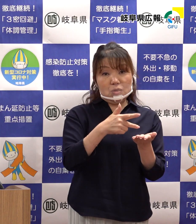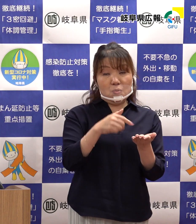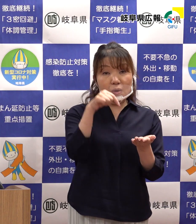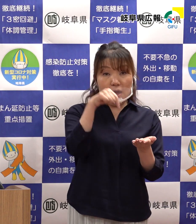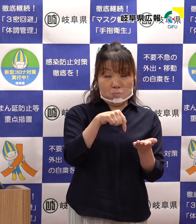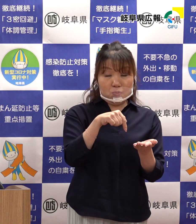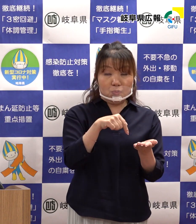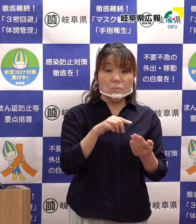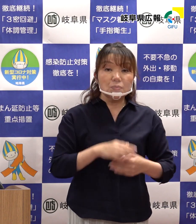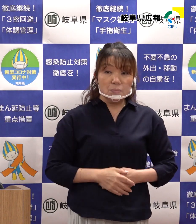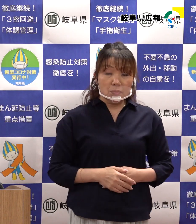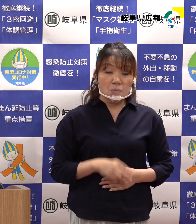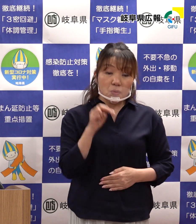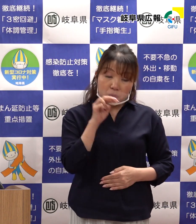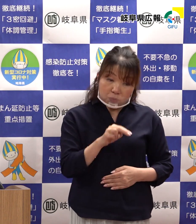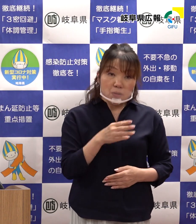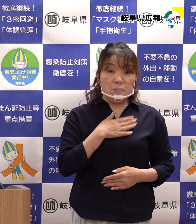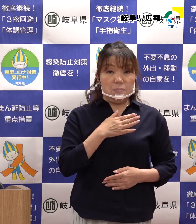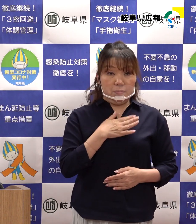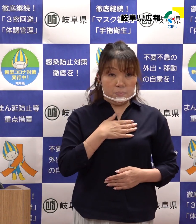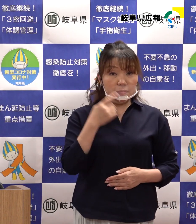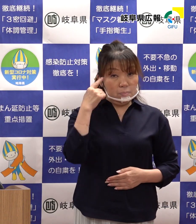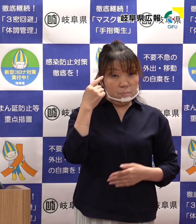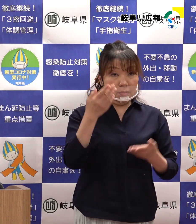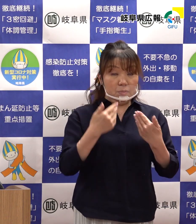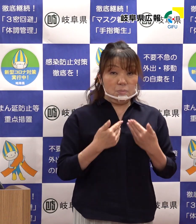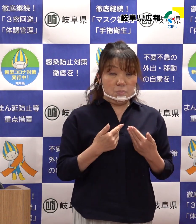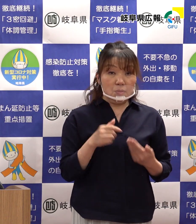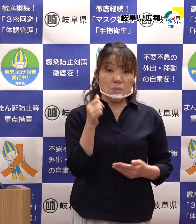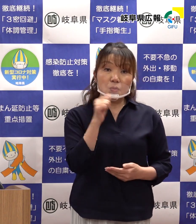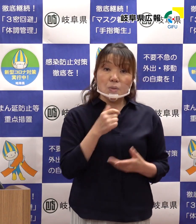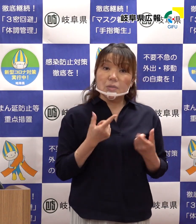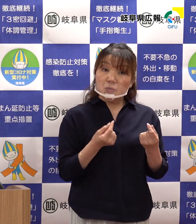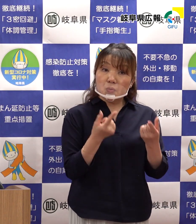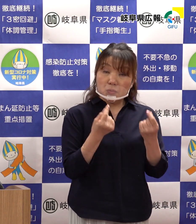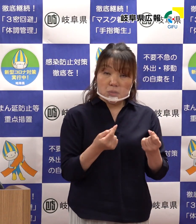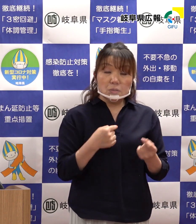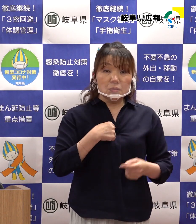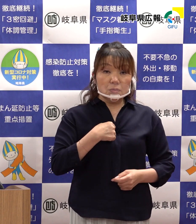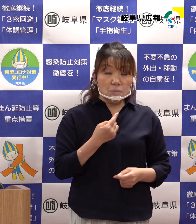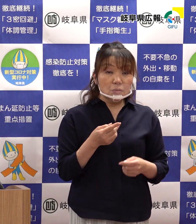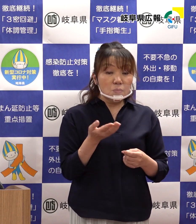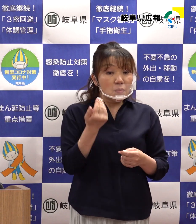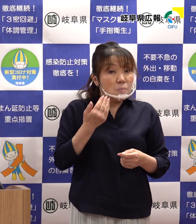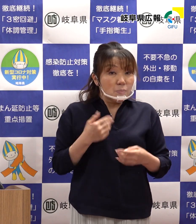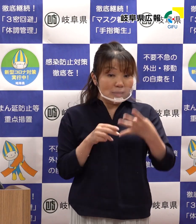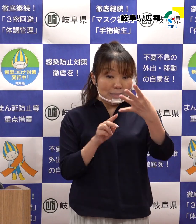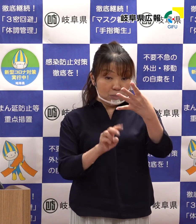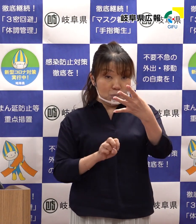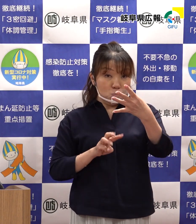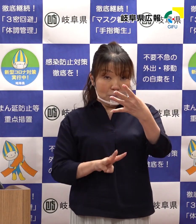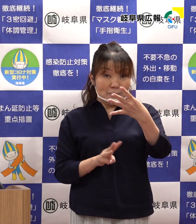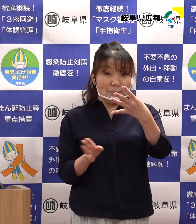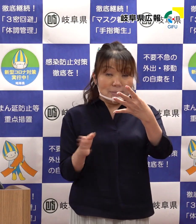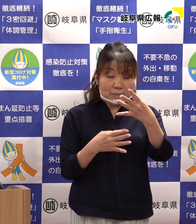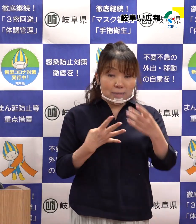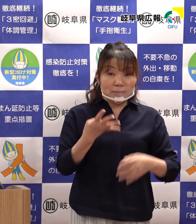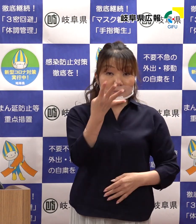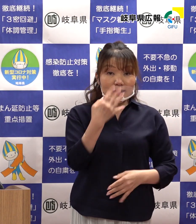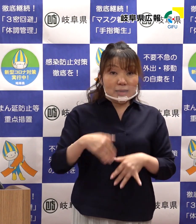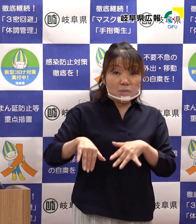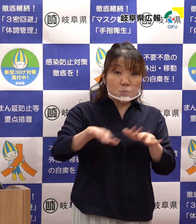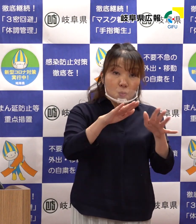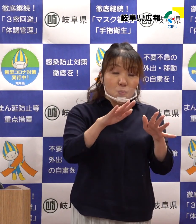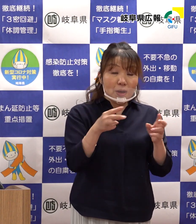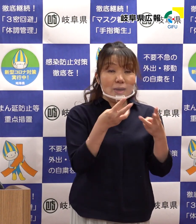ますが、これをご覧いただければと思いますけれども、ご案内のように、私どもはすでに4月23日から、第4波の非